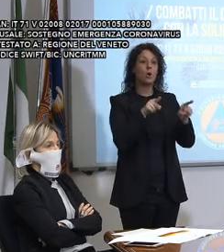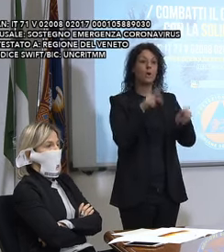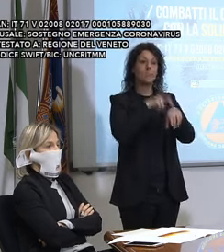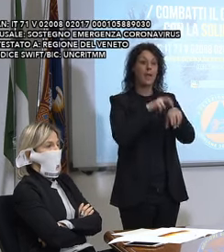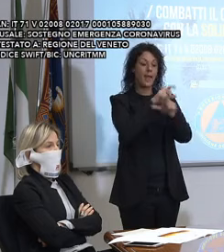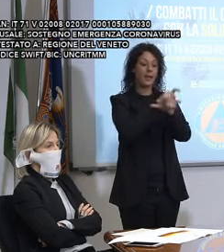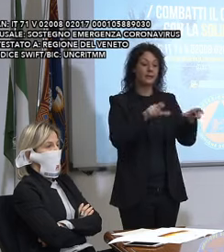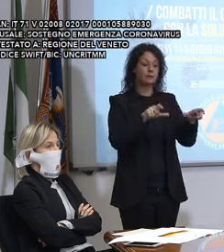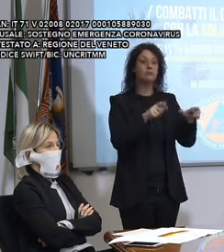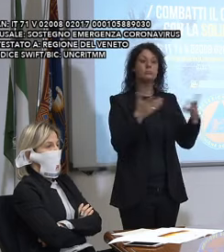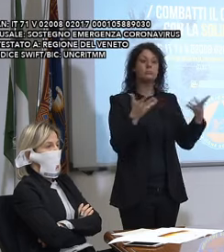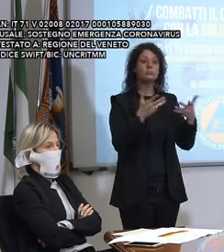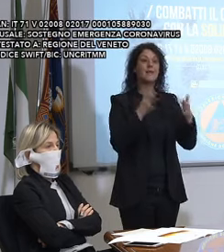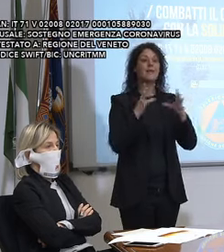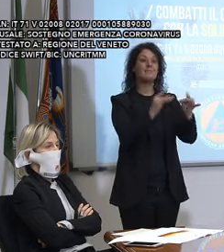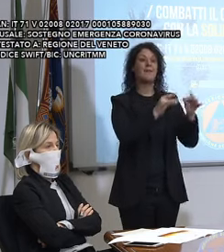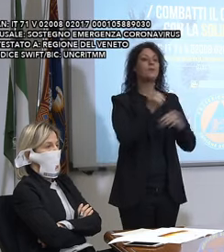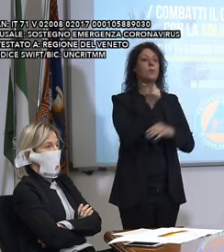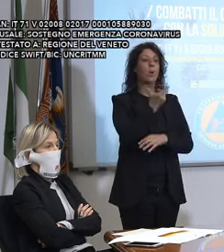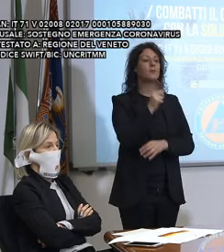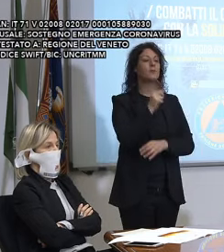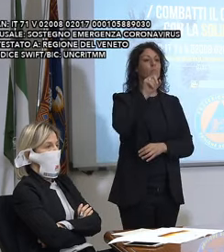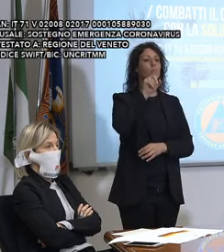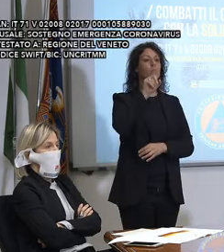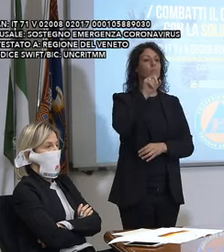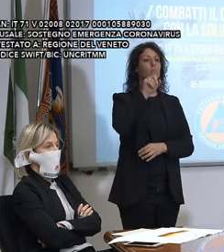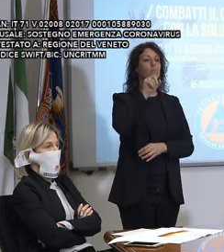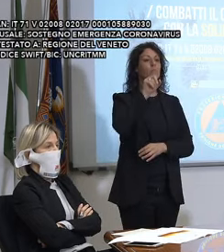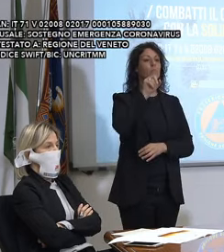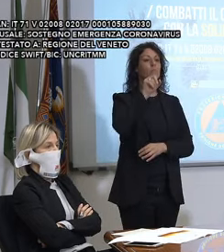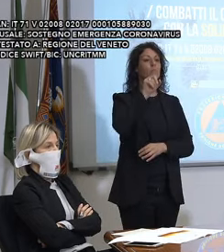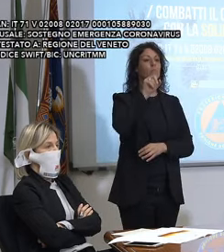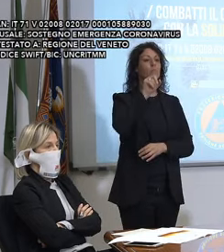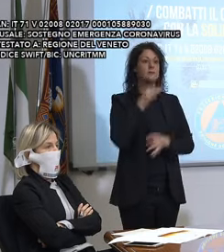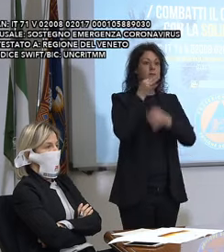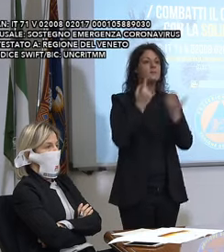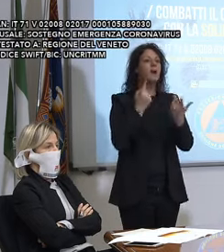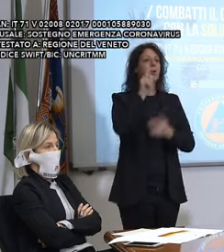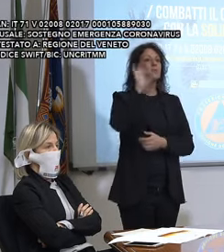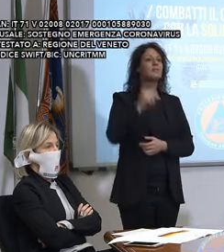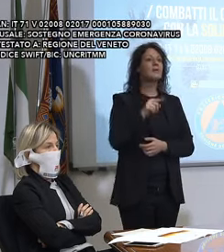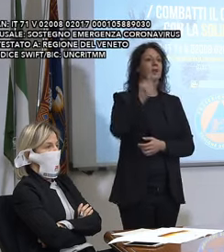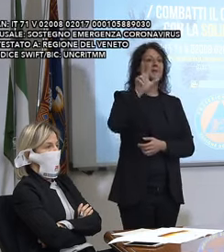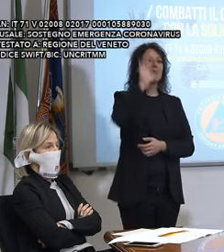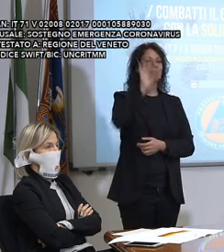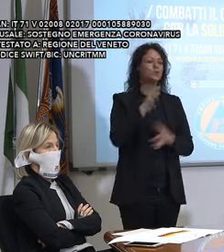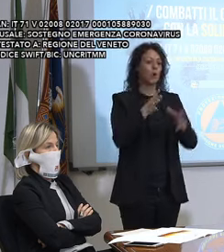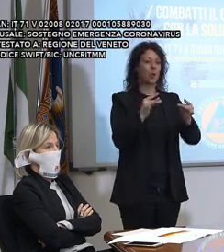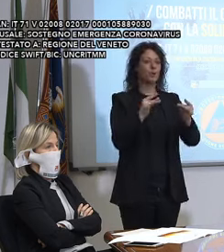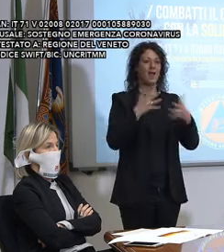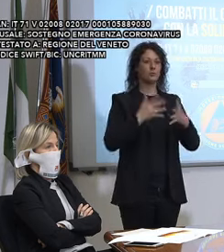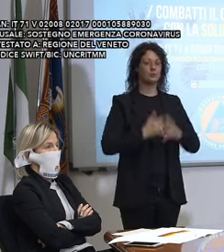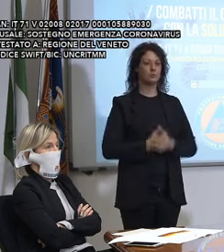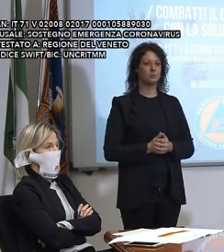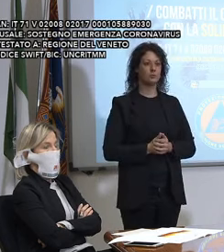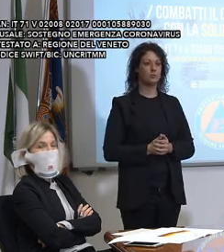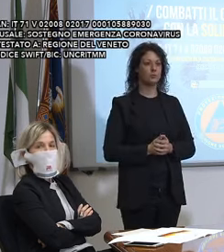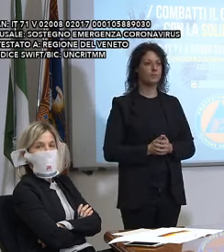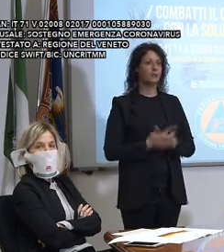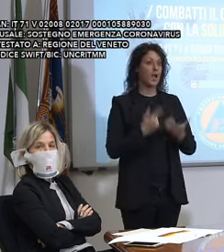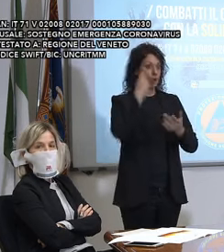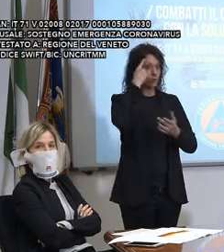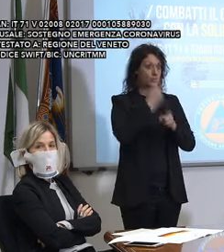testata, dell'1,3%, vuol dire che l'1,3% si è contagiato. Quindi uno immagina che se